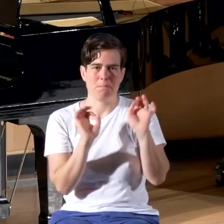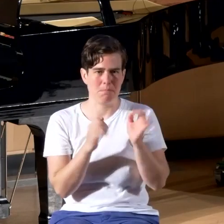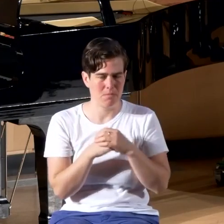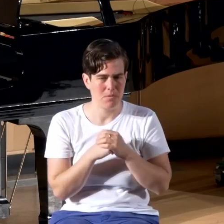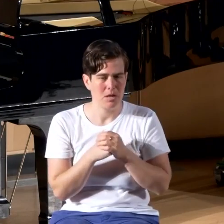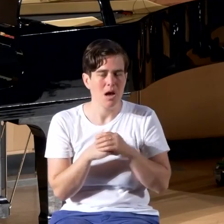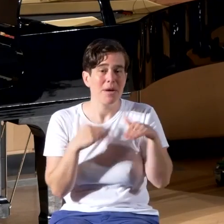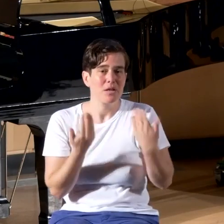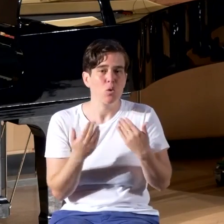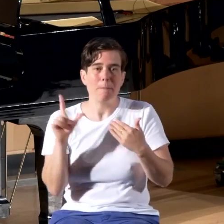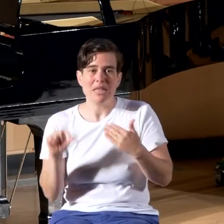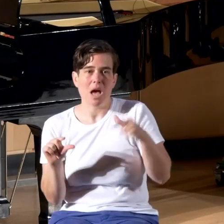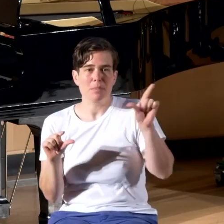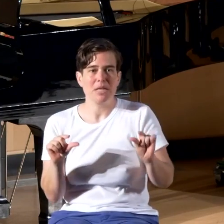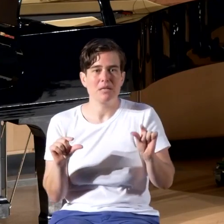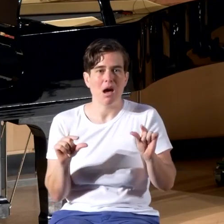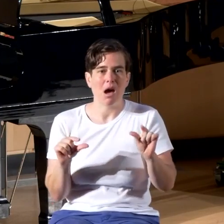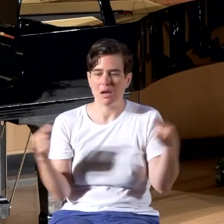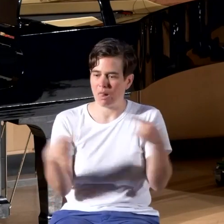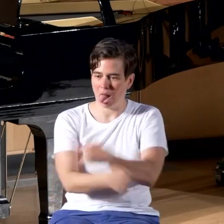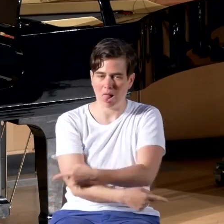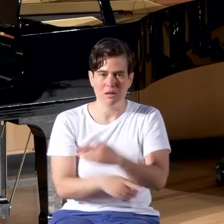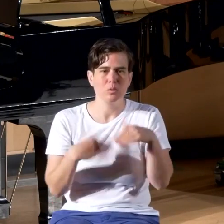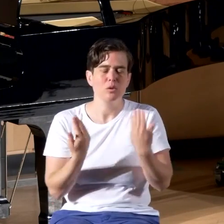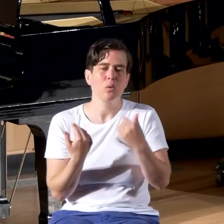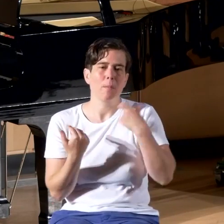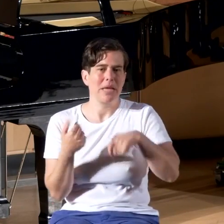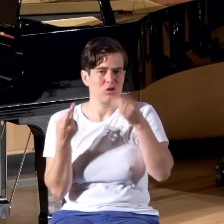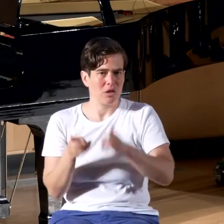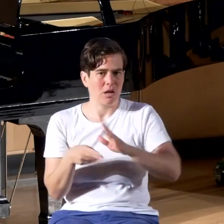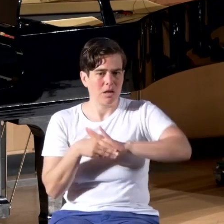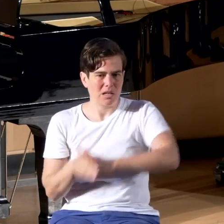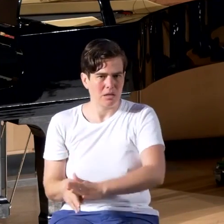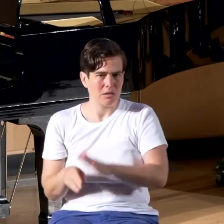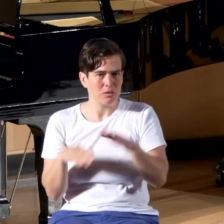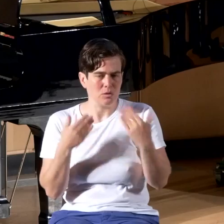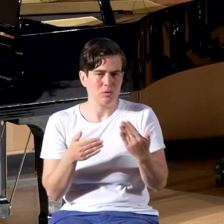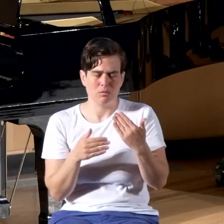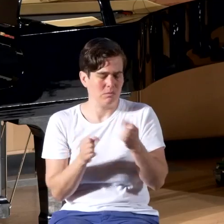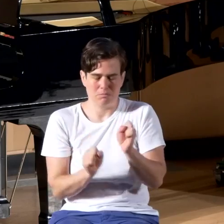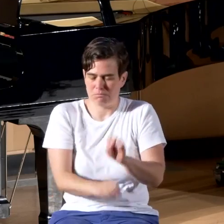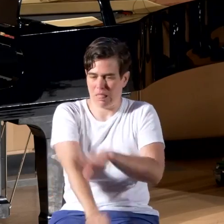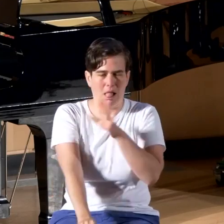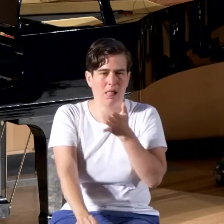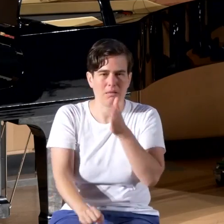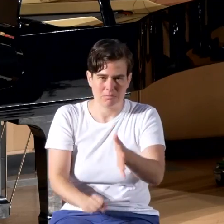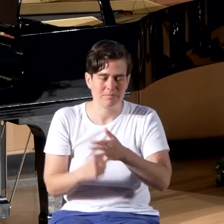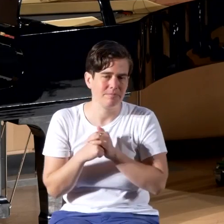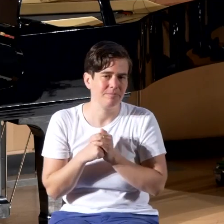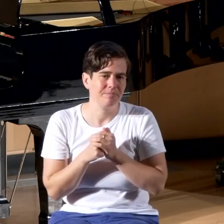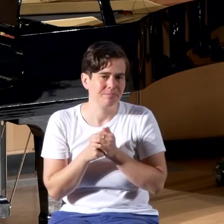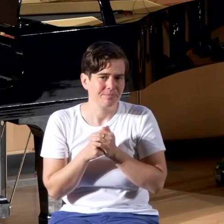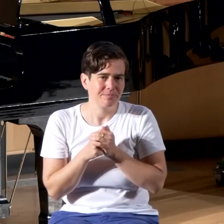Minderheiten gegeneinander ausgespielt und Menschenrechte beiseite geschoben werden, ist widerlich.